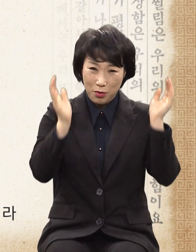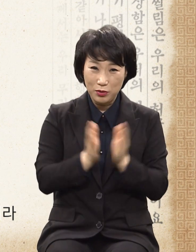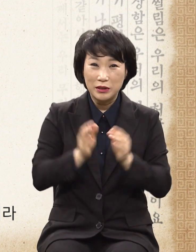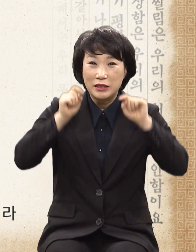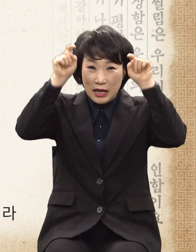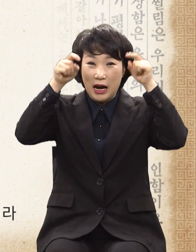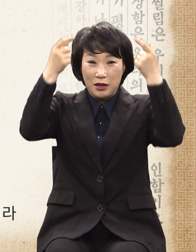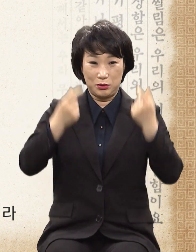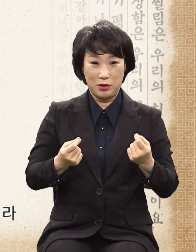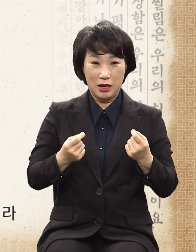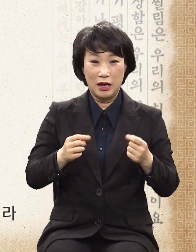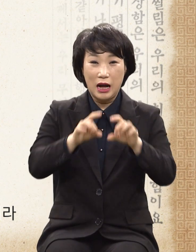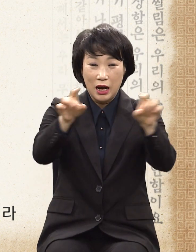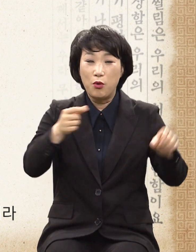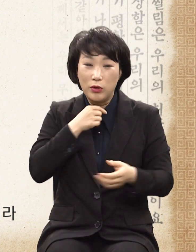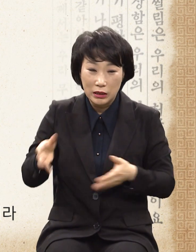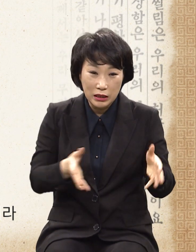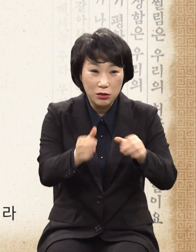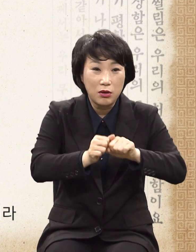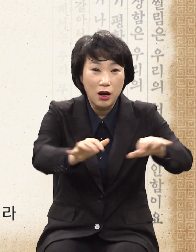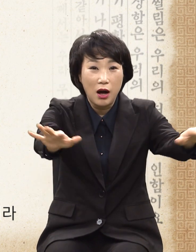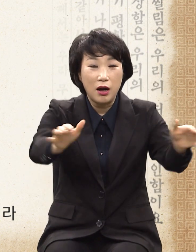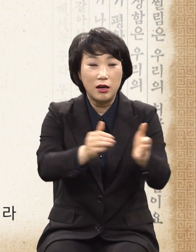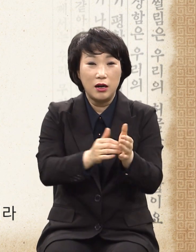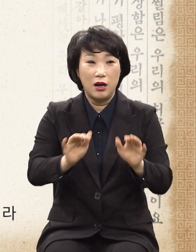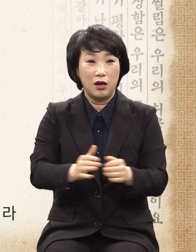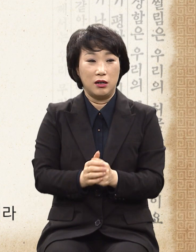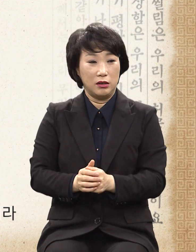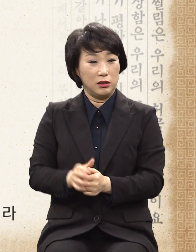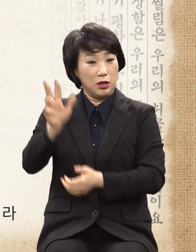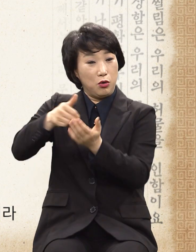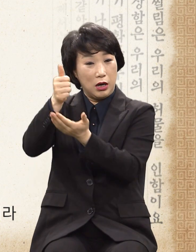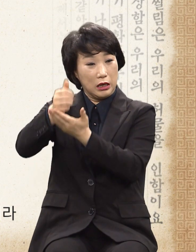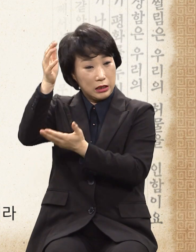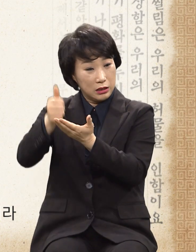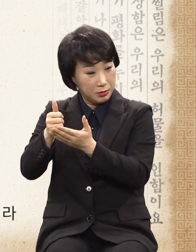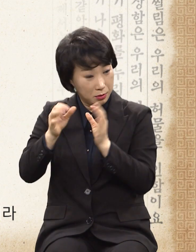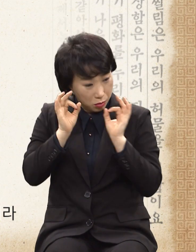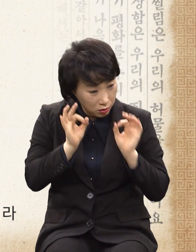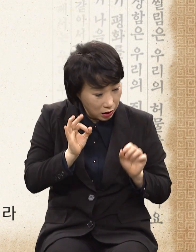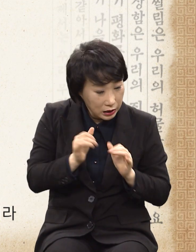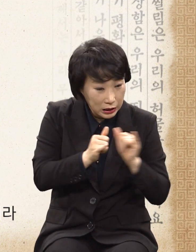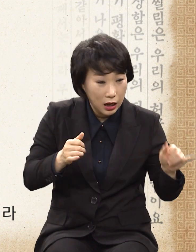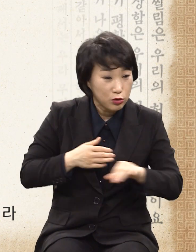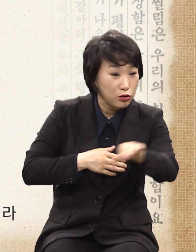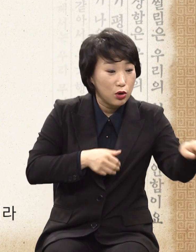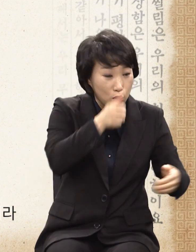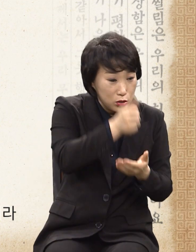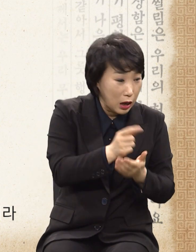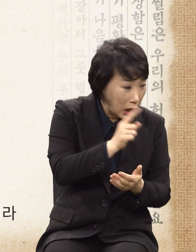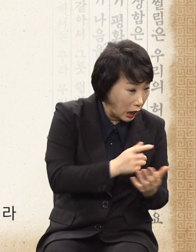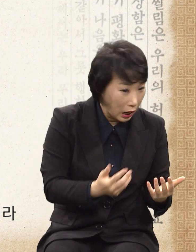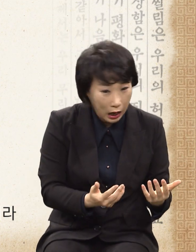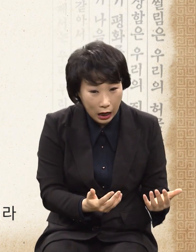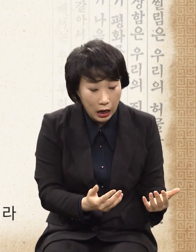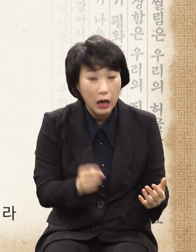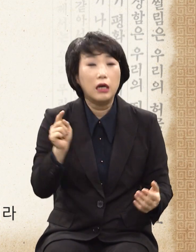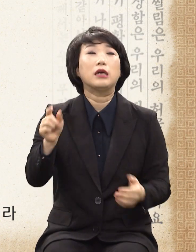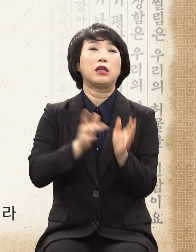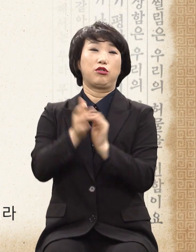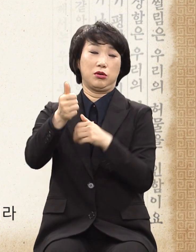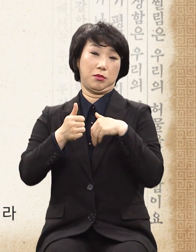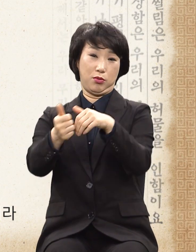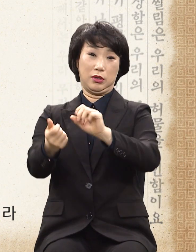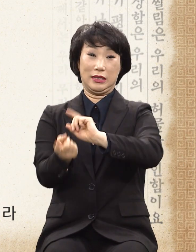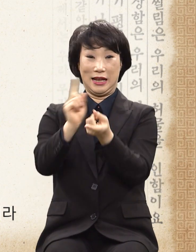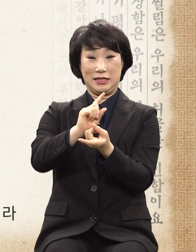타양 같아도 각기 제 길로 갔거늘 여호와께서는 우리 무리의 죄악을